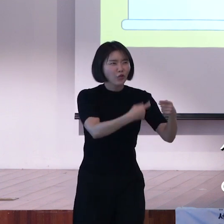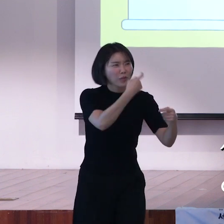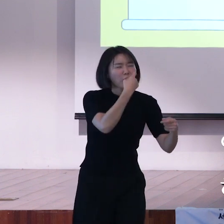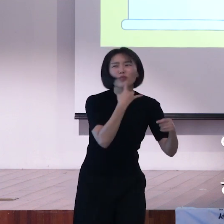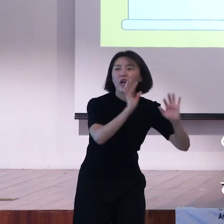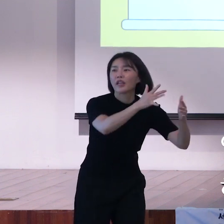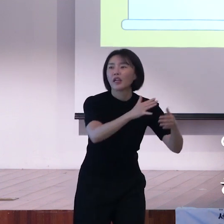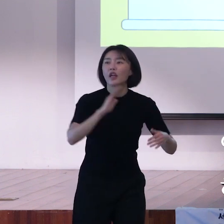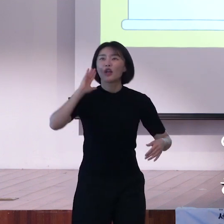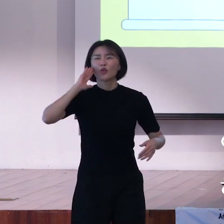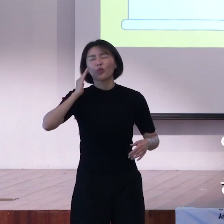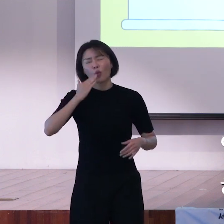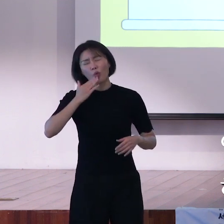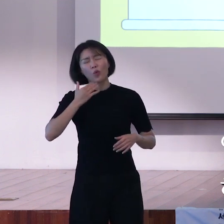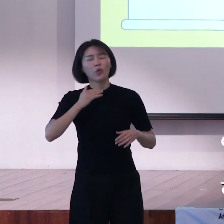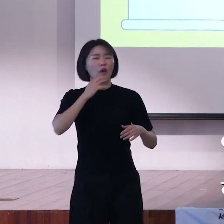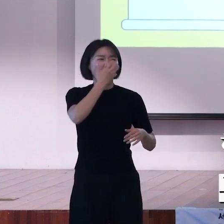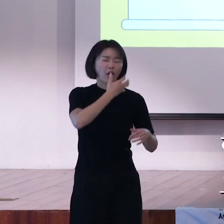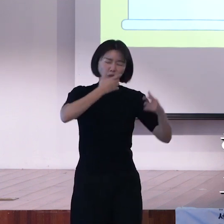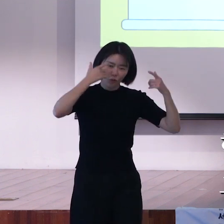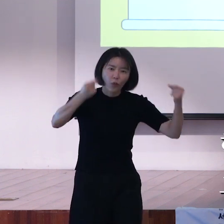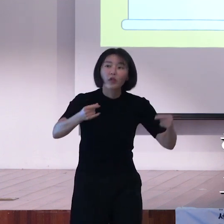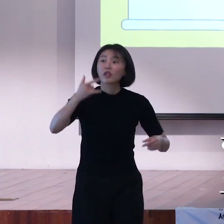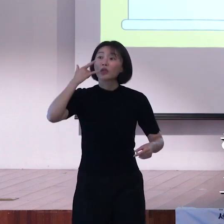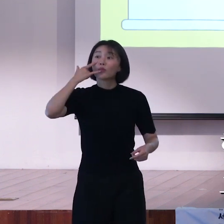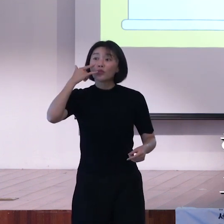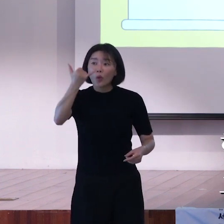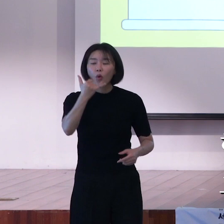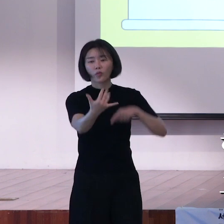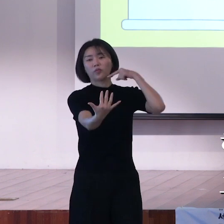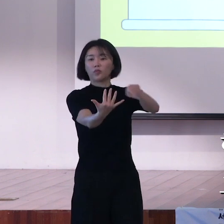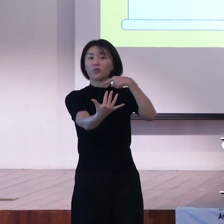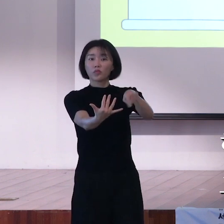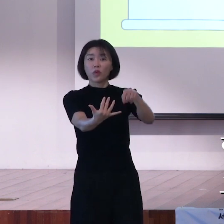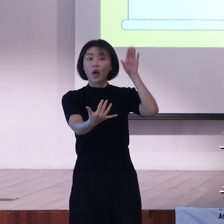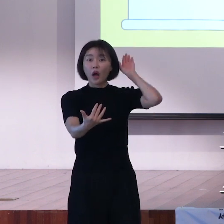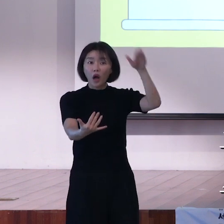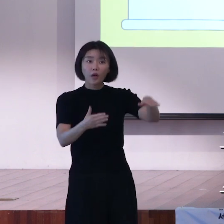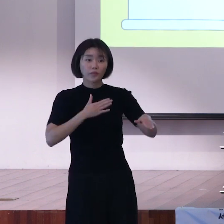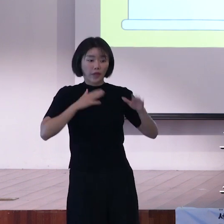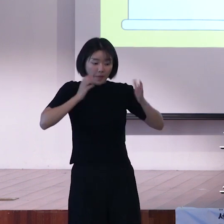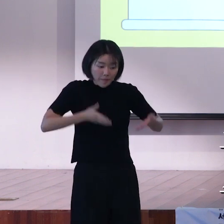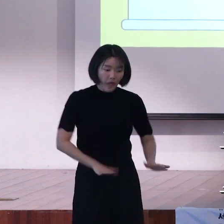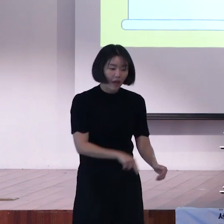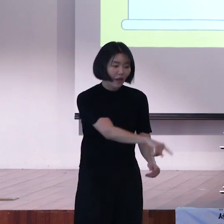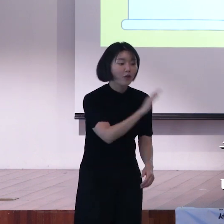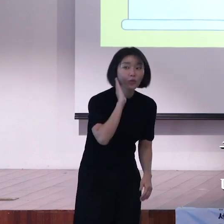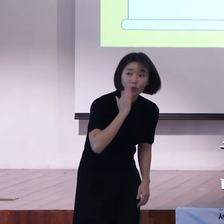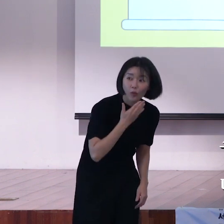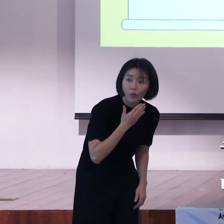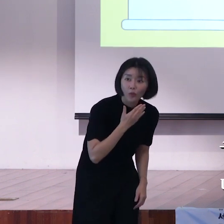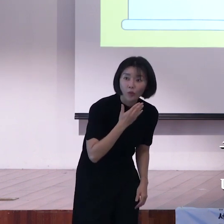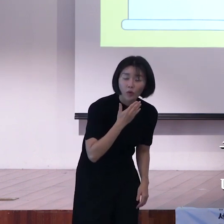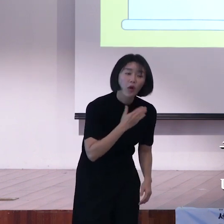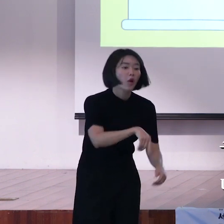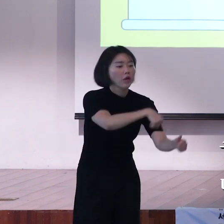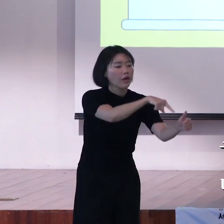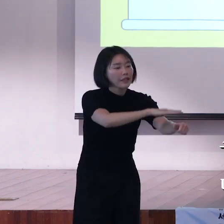있고요. 농인 부모를 이야기하는 걸 수도 있어요. 농아동을 어떻게 키워야 하나, 그리고 농아동과